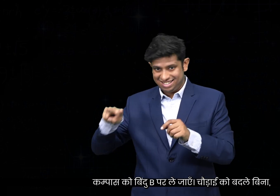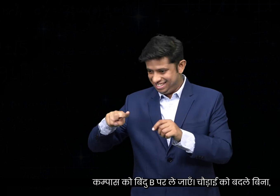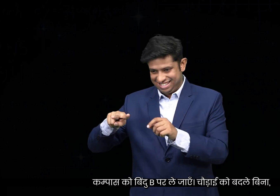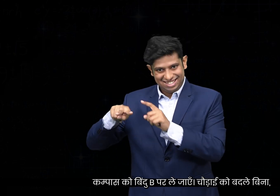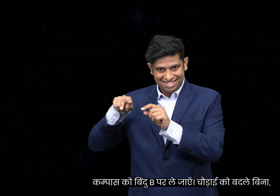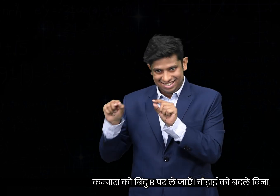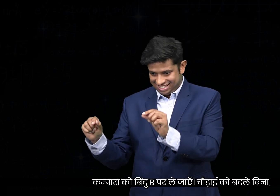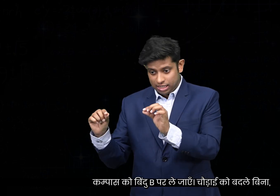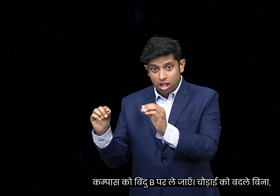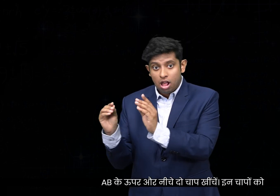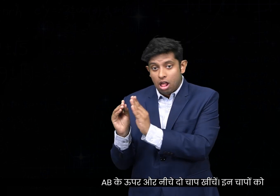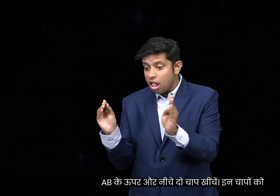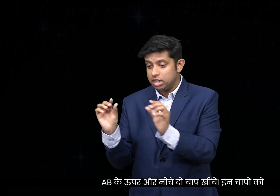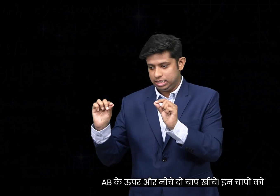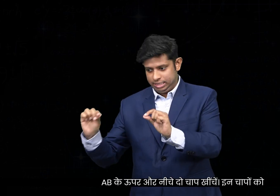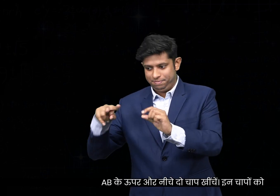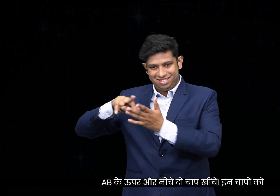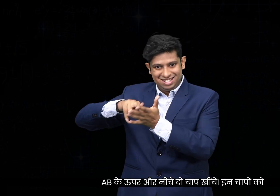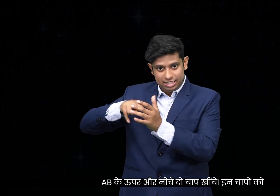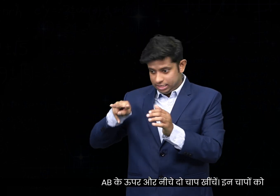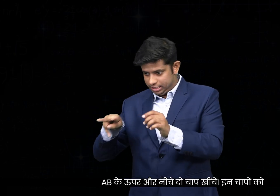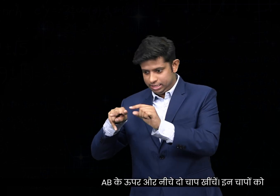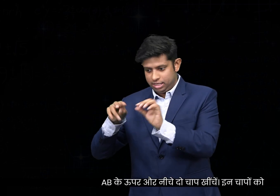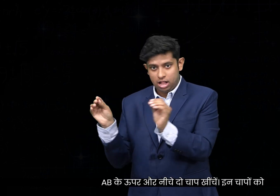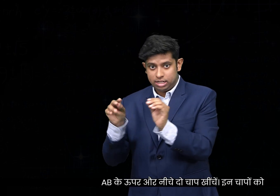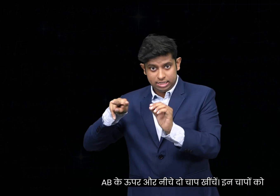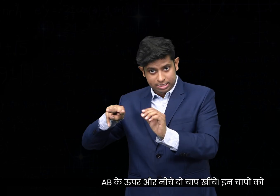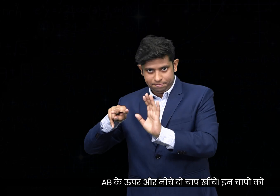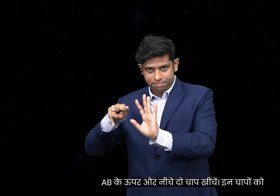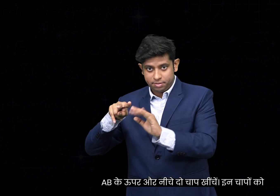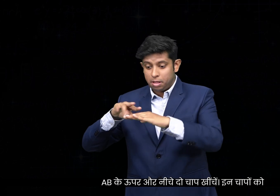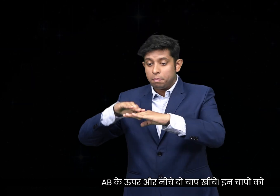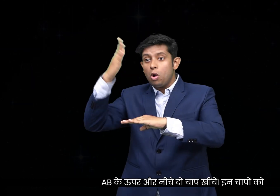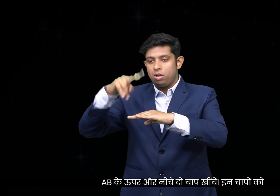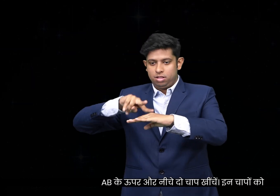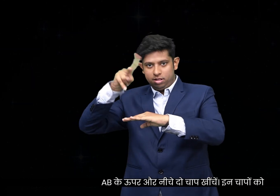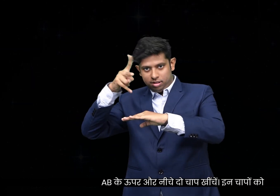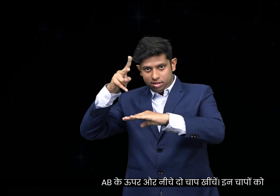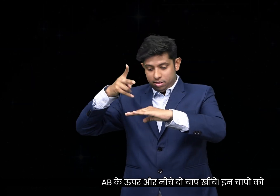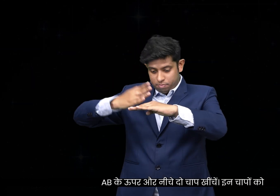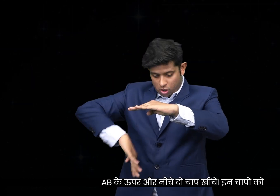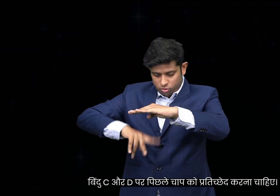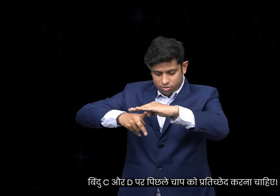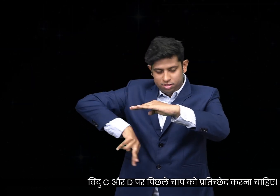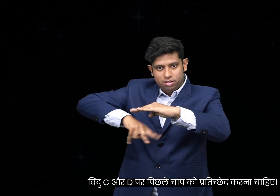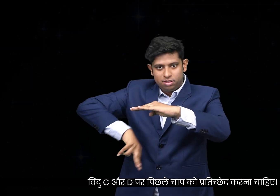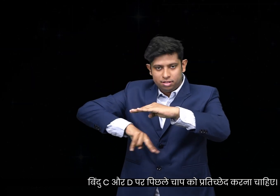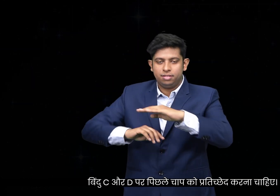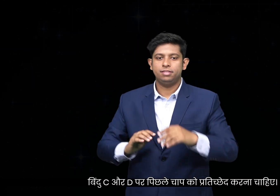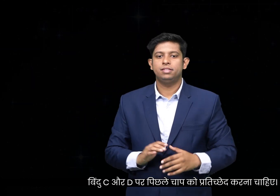को बदले बिना AB के ऊपर और नीचे 2 छाप खींचें। इन छापों को बिंदु C और D